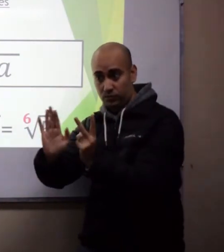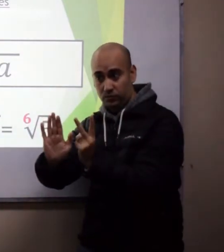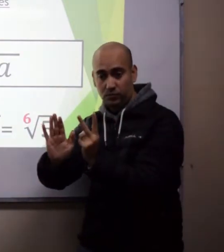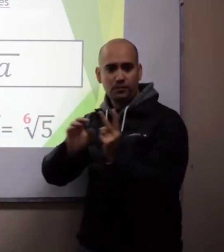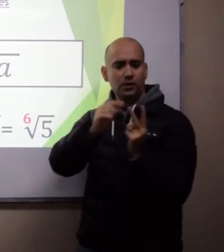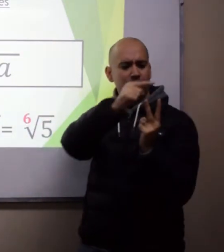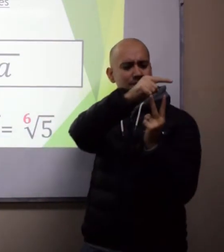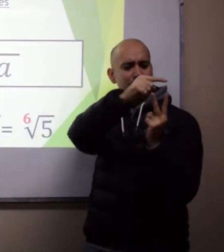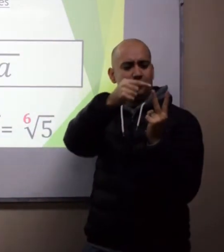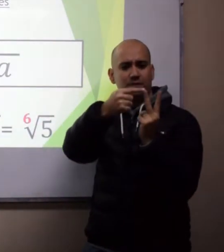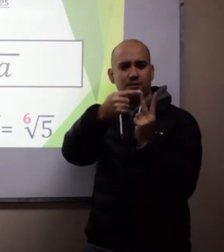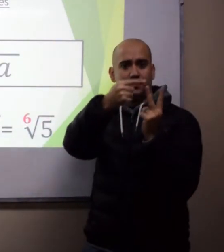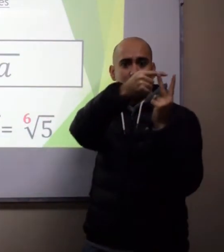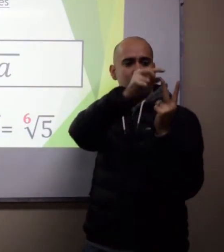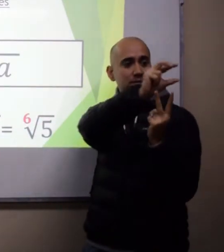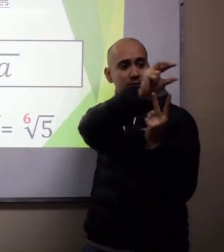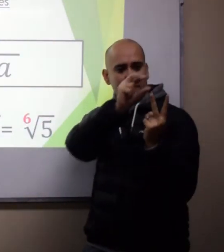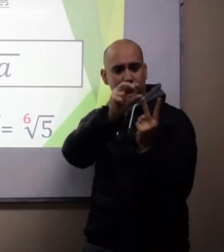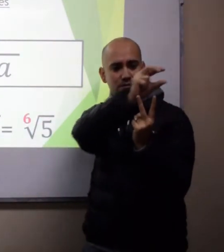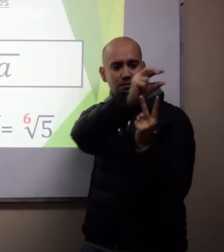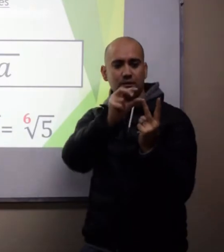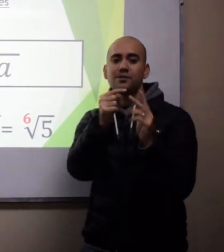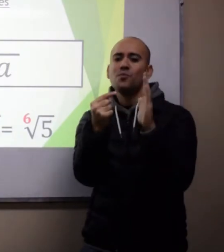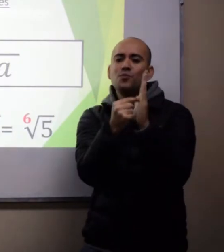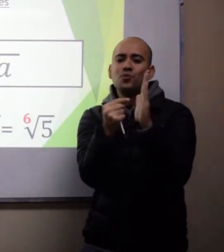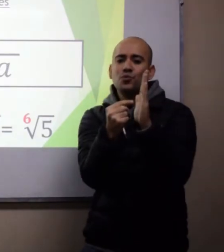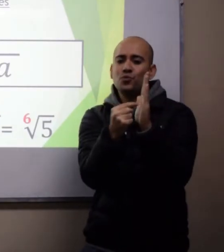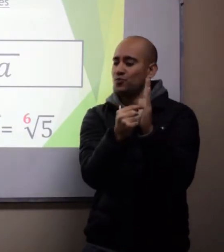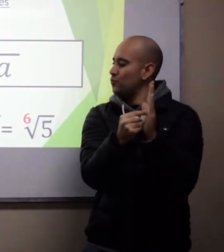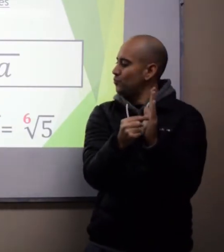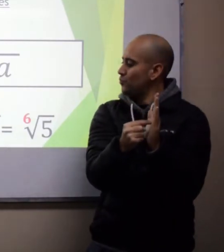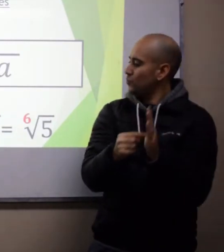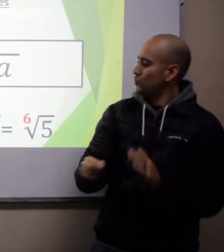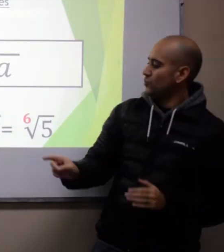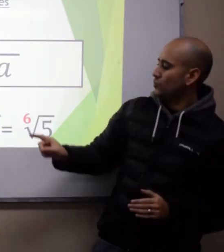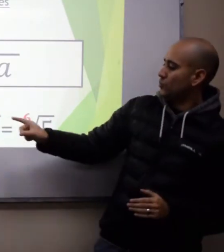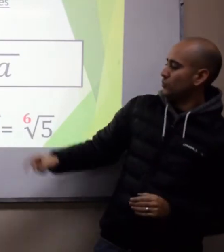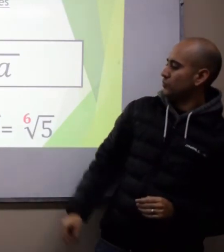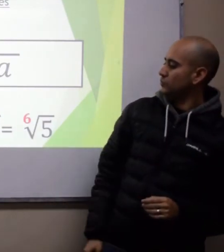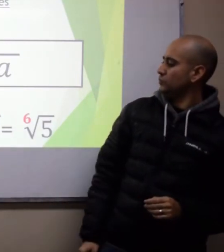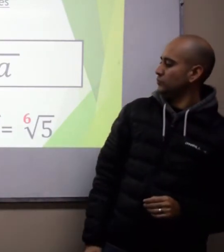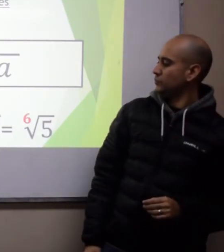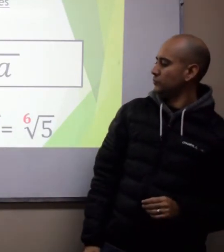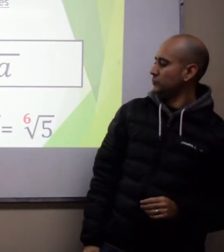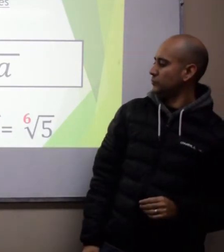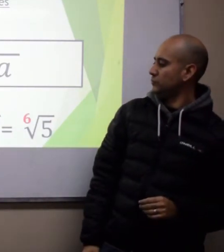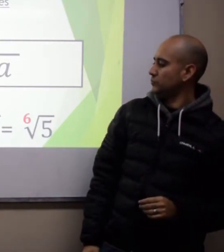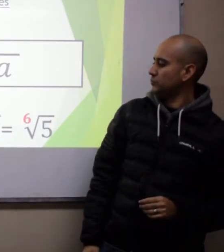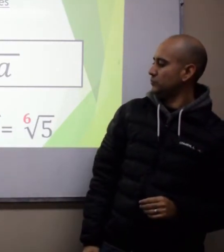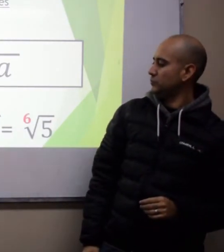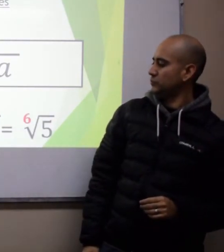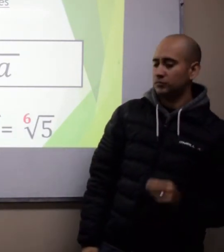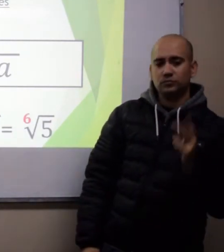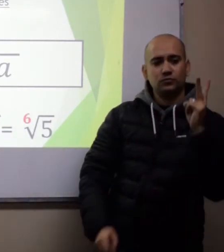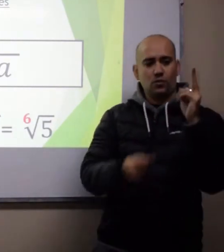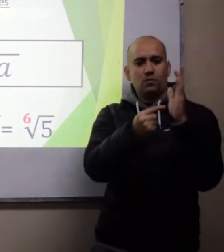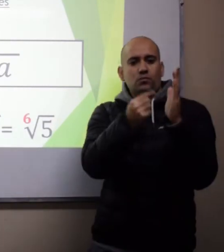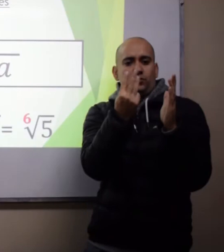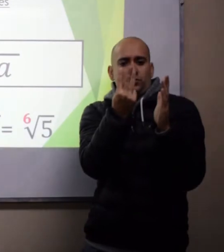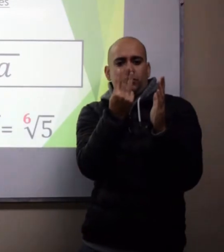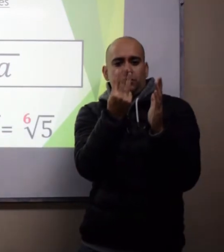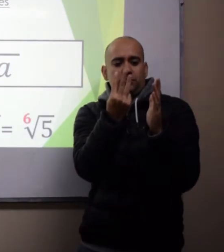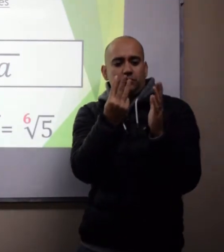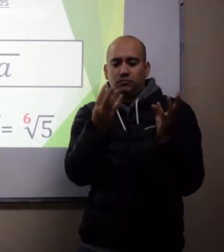Ejemplo, se conserva el 5 y se multiplican los dos índices, que es 2 por 3.